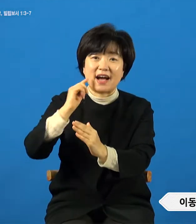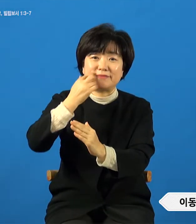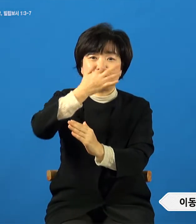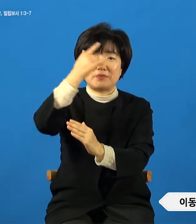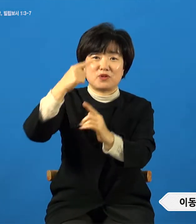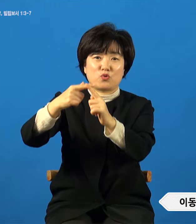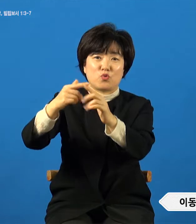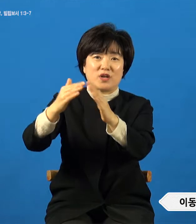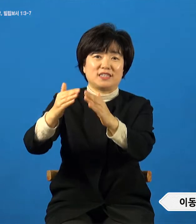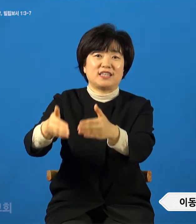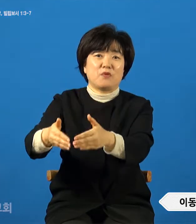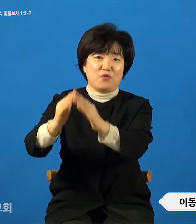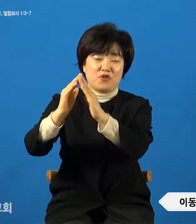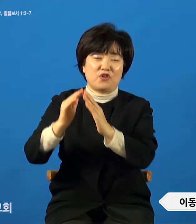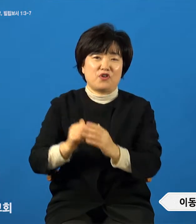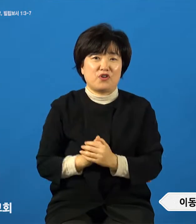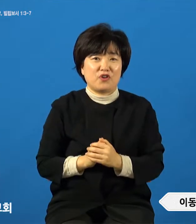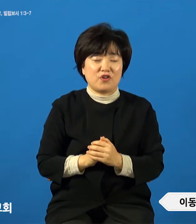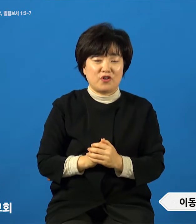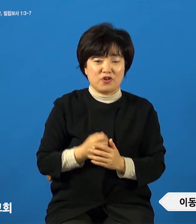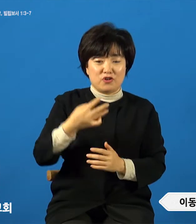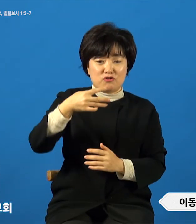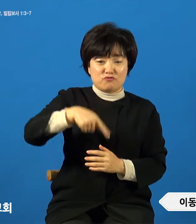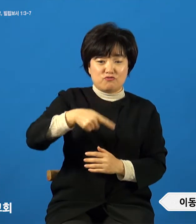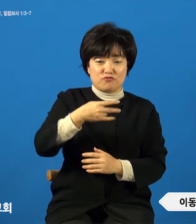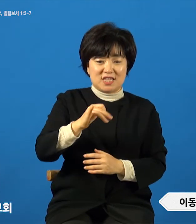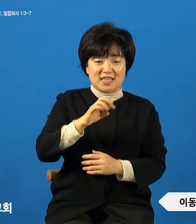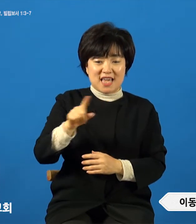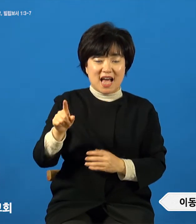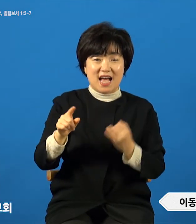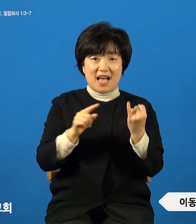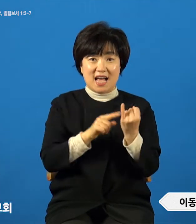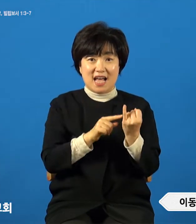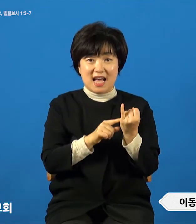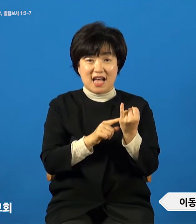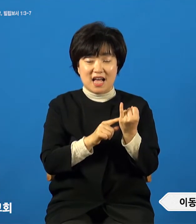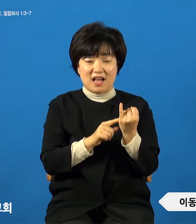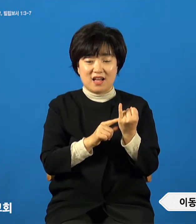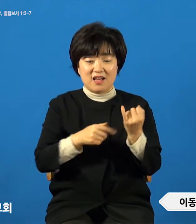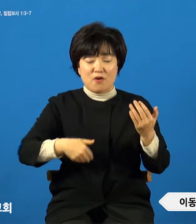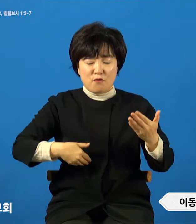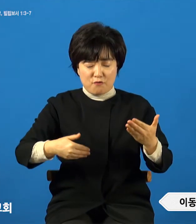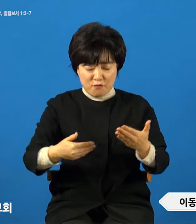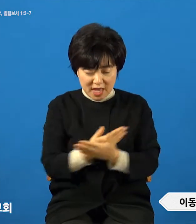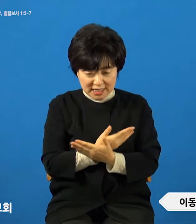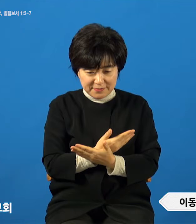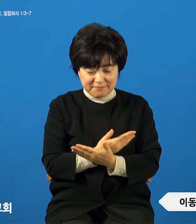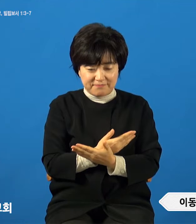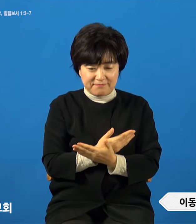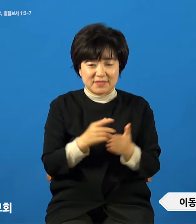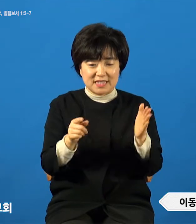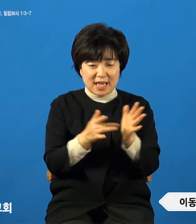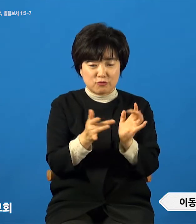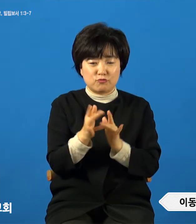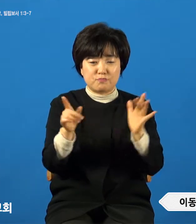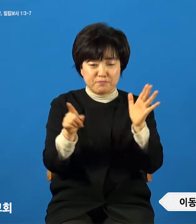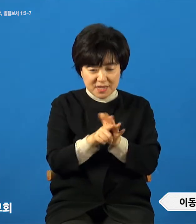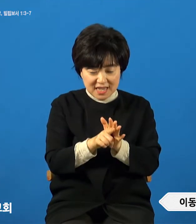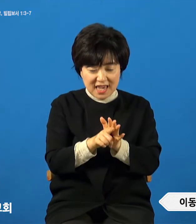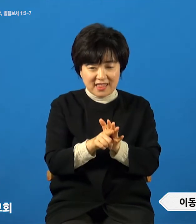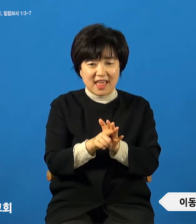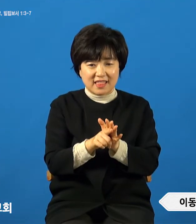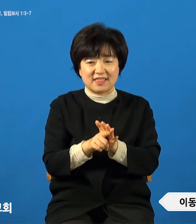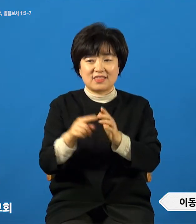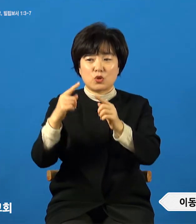됩니다. 자, 거기 루디아 회심 기념 교회가 있어요. 네, 루디아 회심 기념 교회가